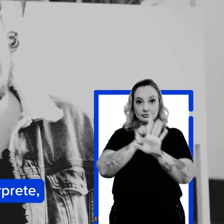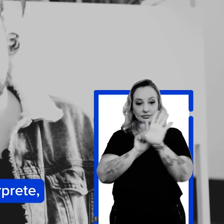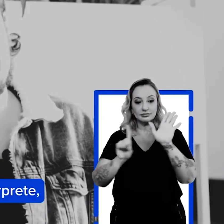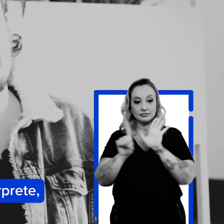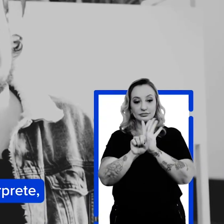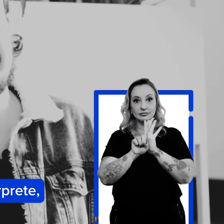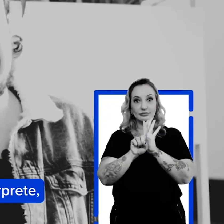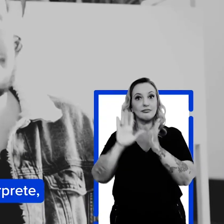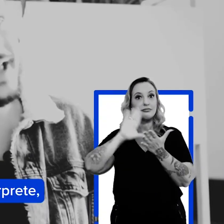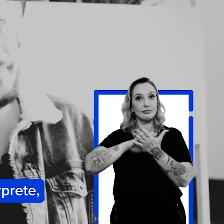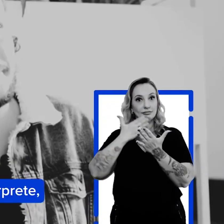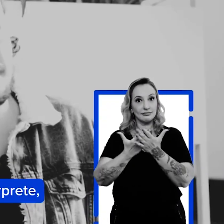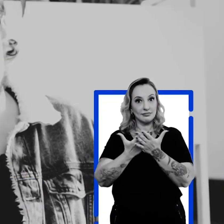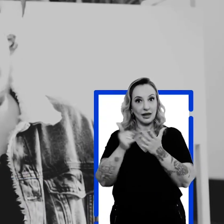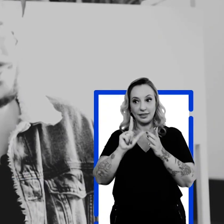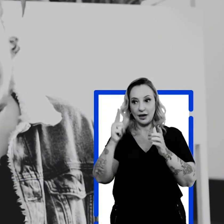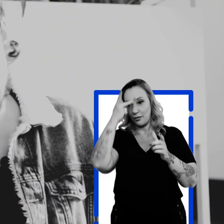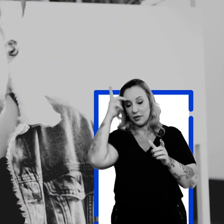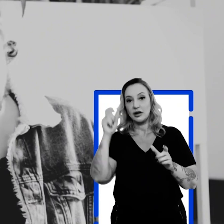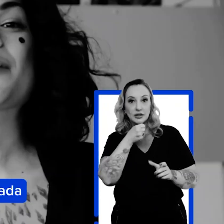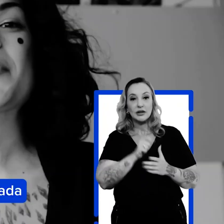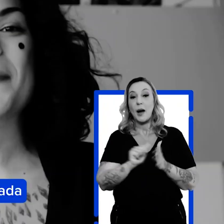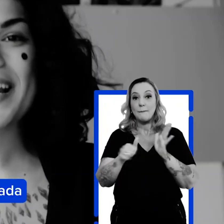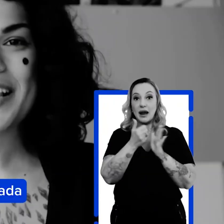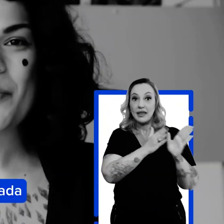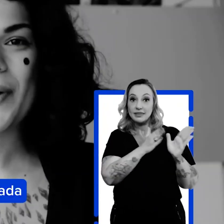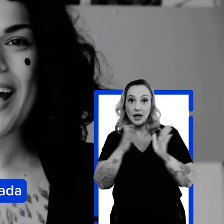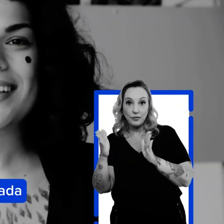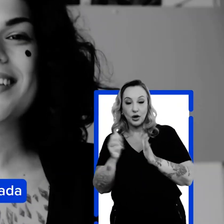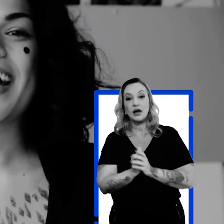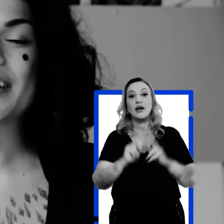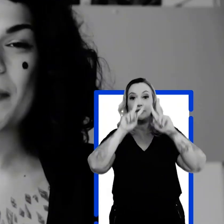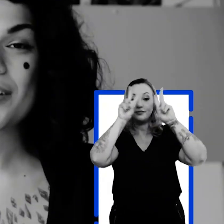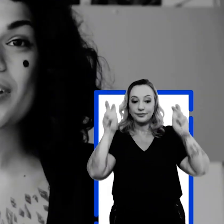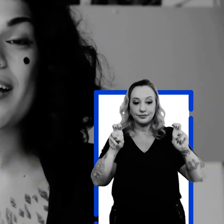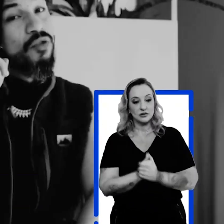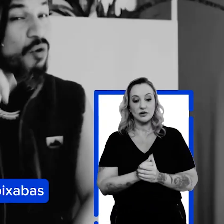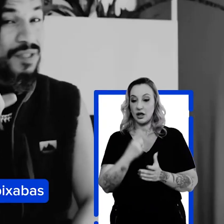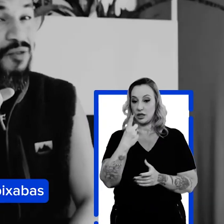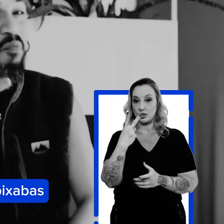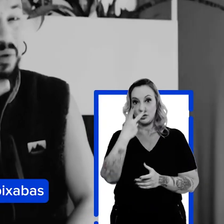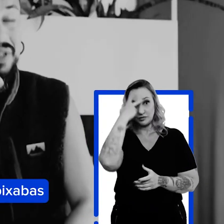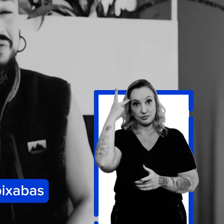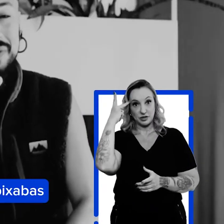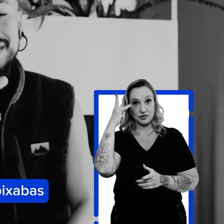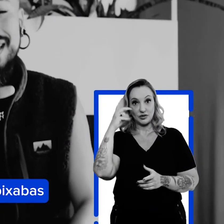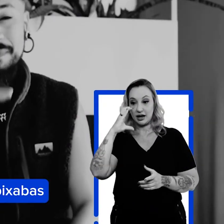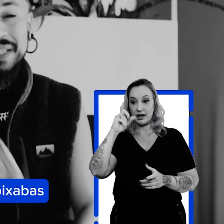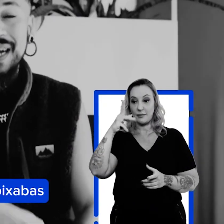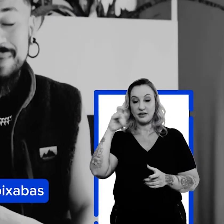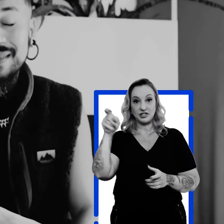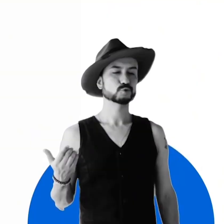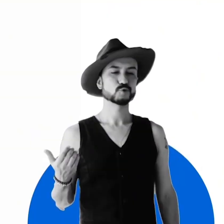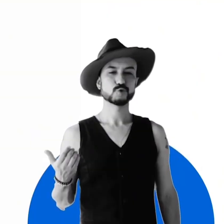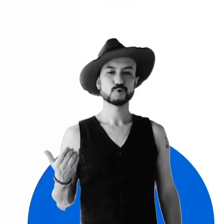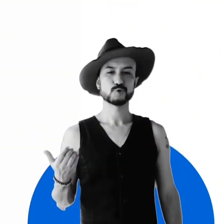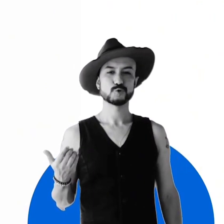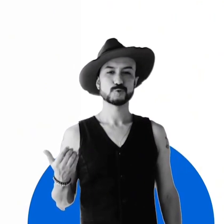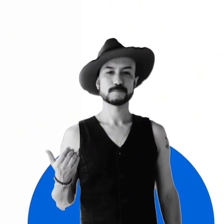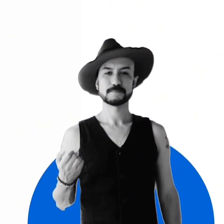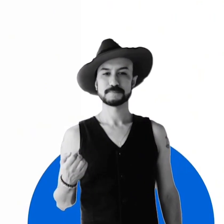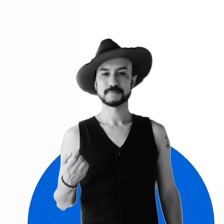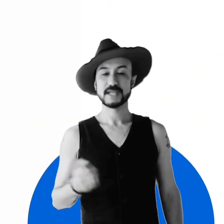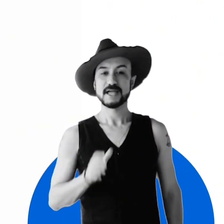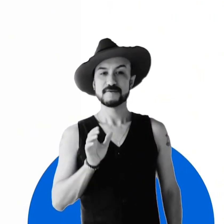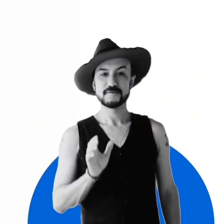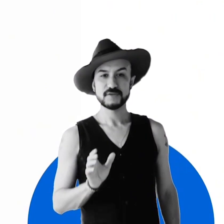o protagonismo é da intérprete, não do elenco. Vários cantores capixabas participam da iniciativa. O Nano